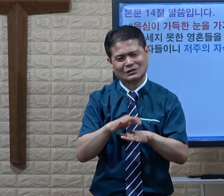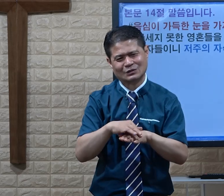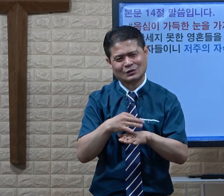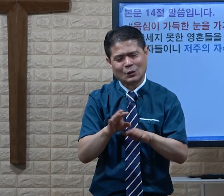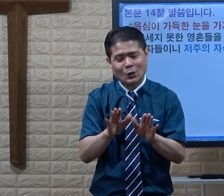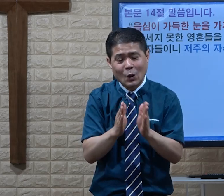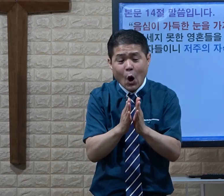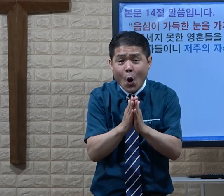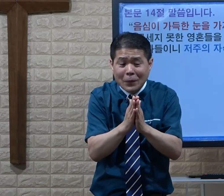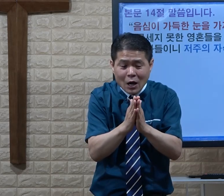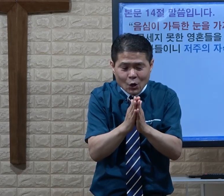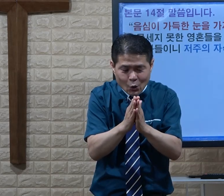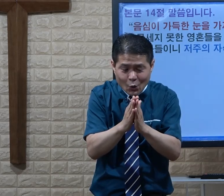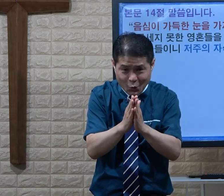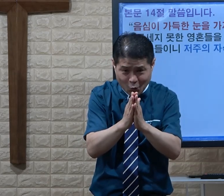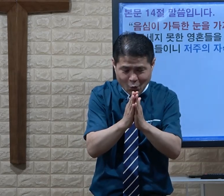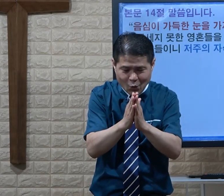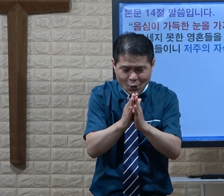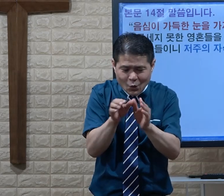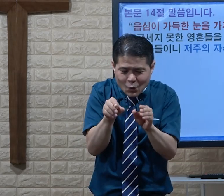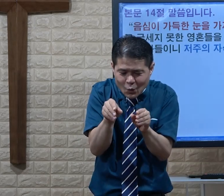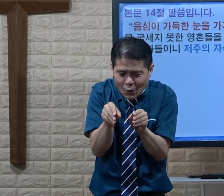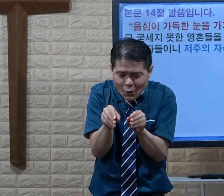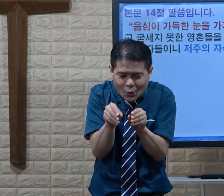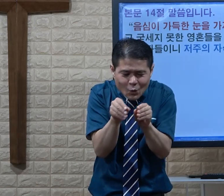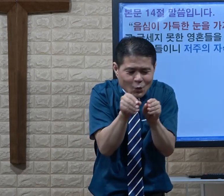잠깐 기도에 대해서